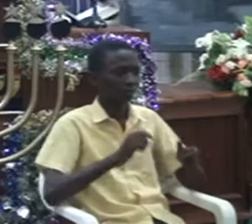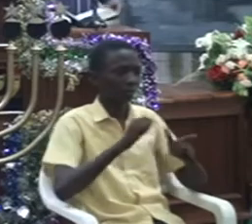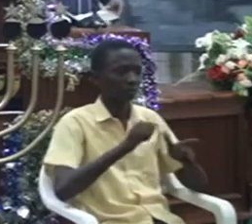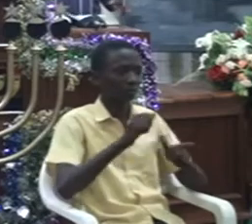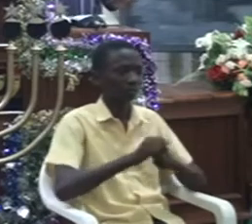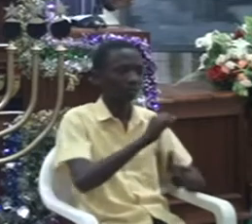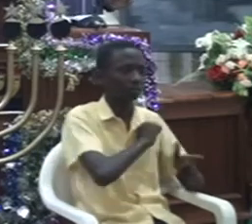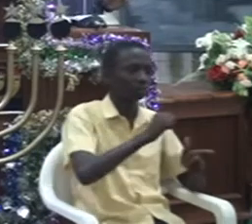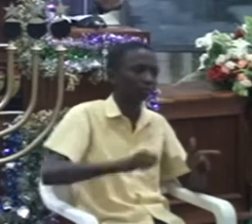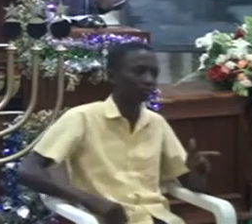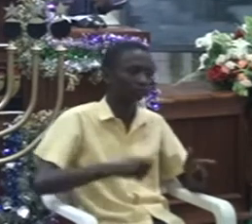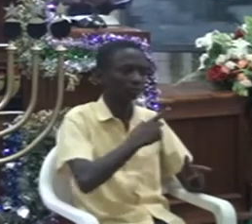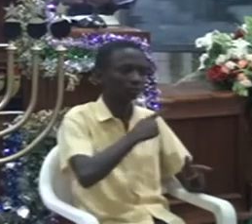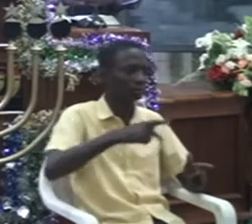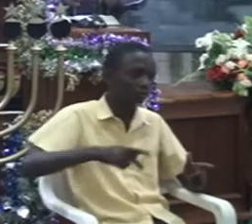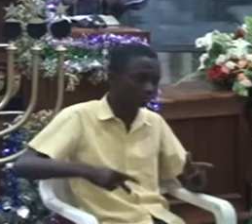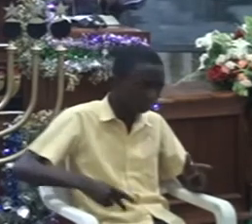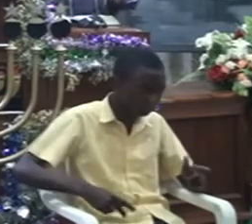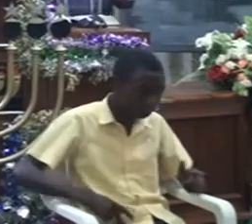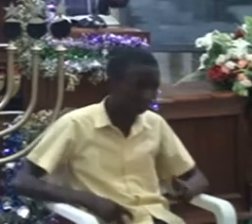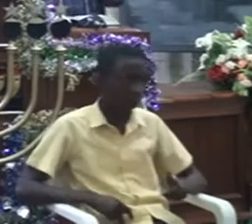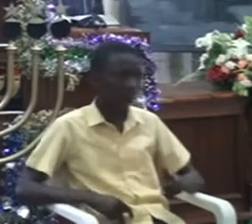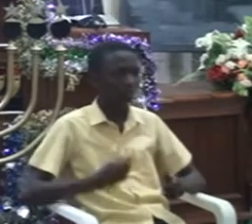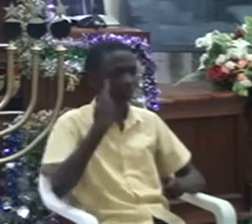ministre. Chômeur, esclave, la mort